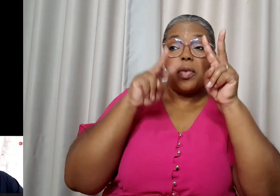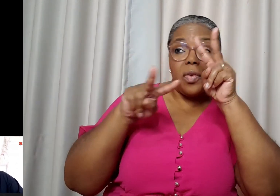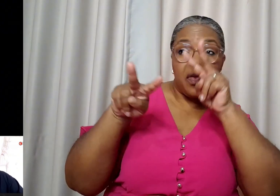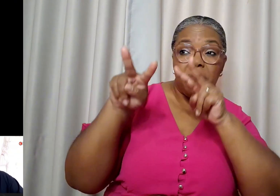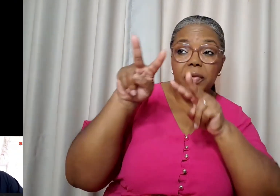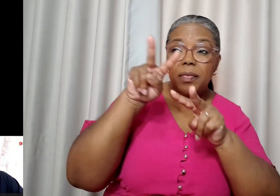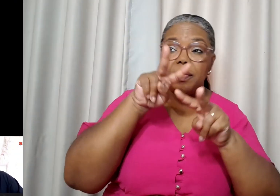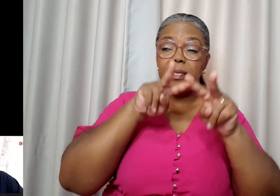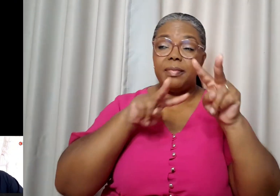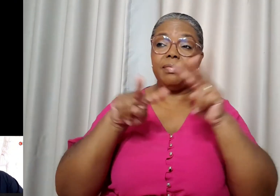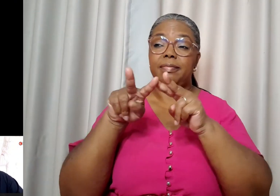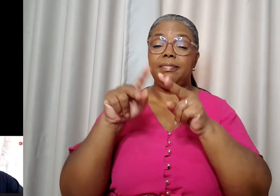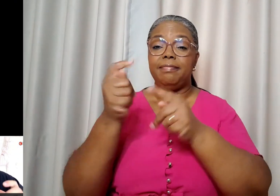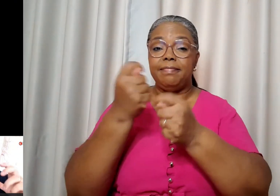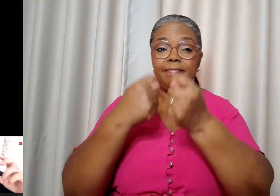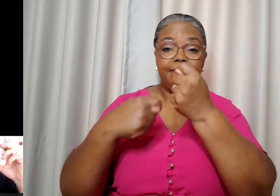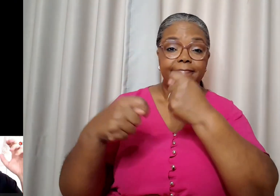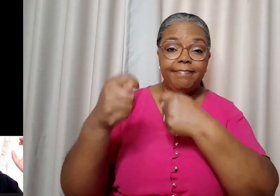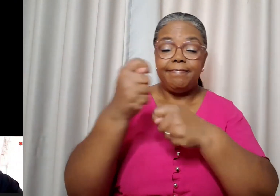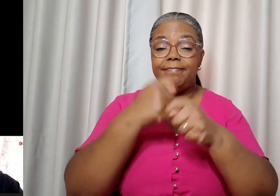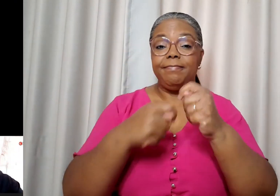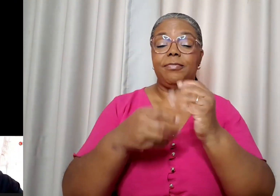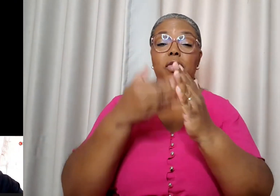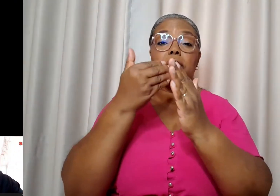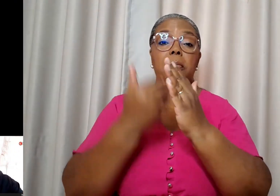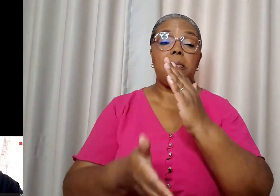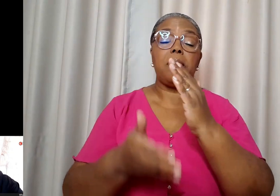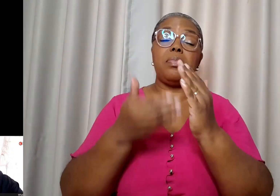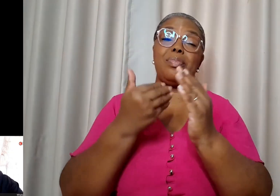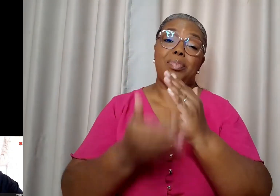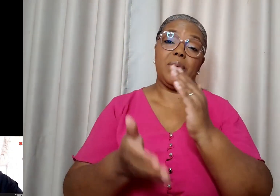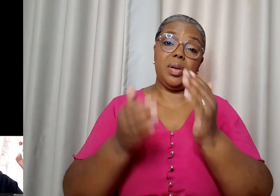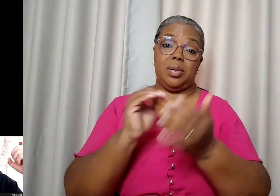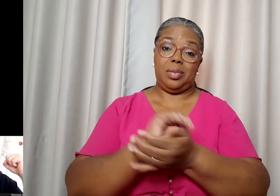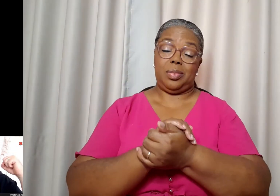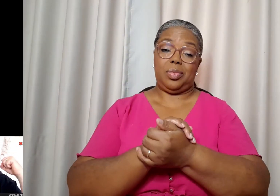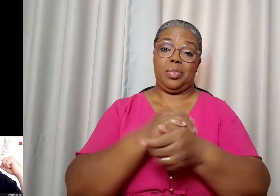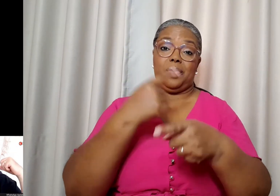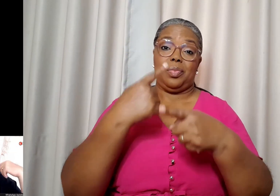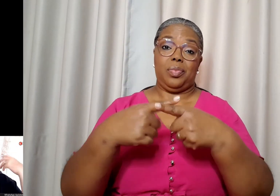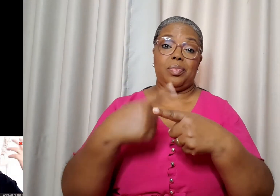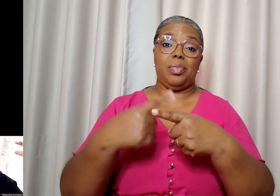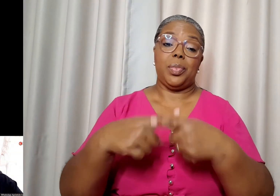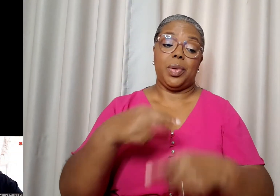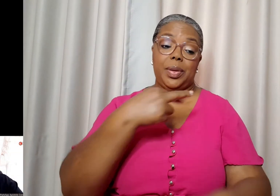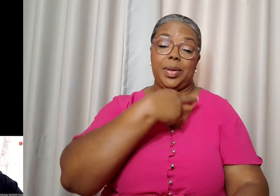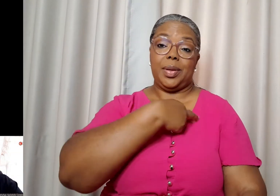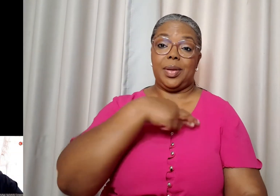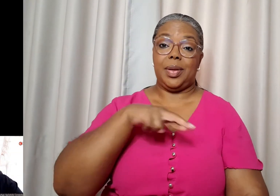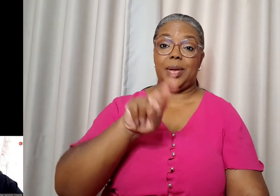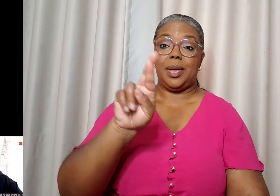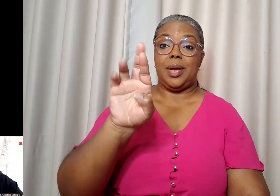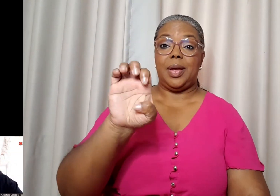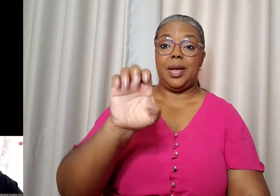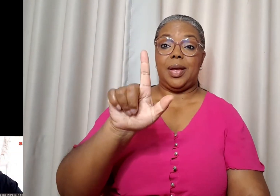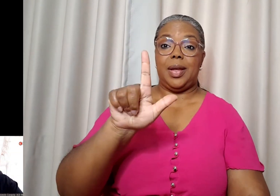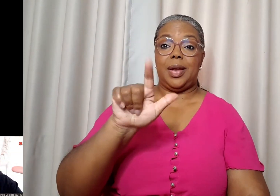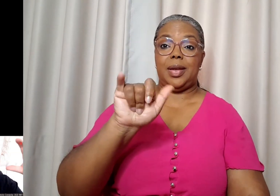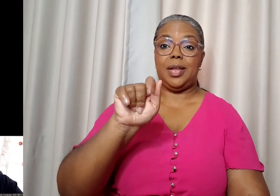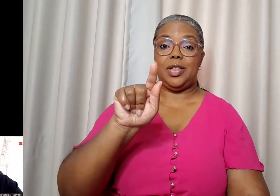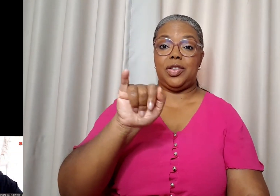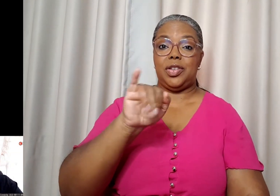perdeu. Por quê? Porque como a religião ela é mantida por monastérios,